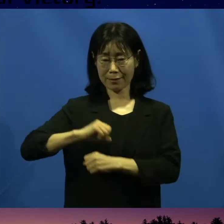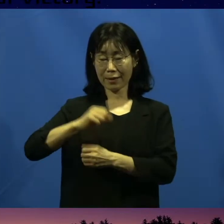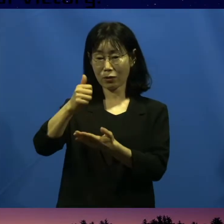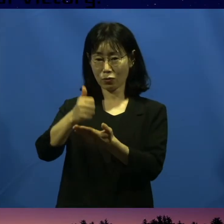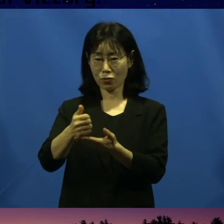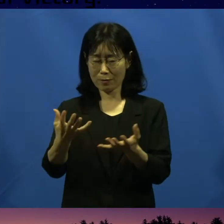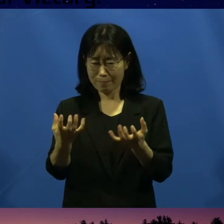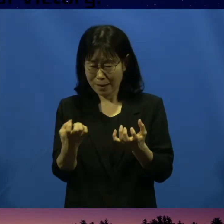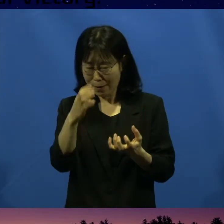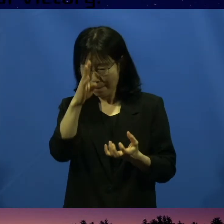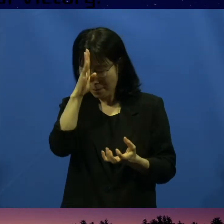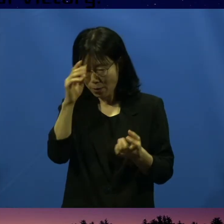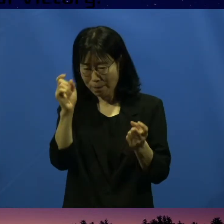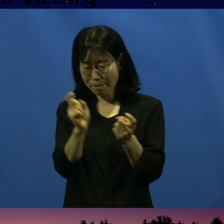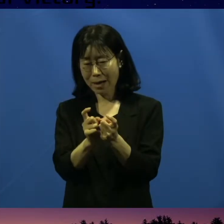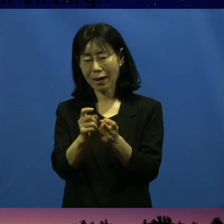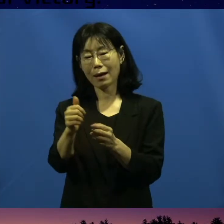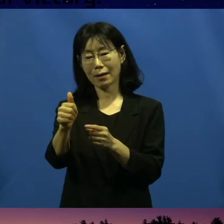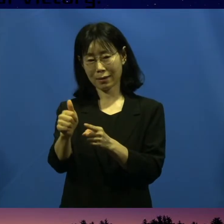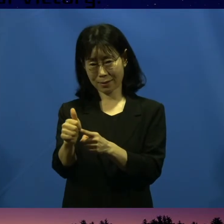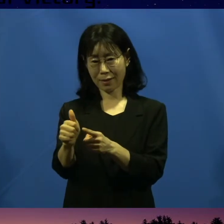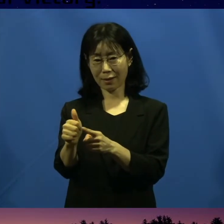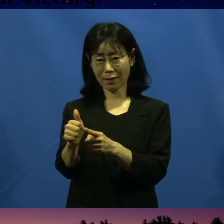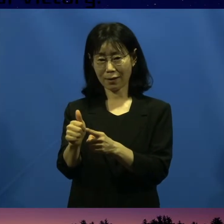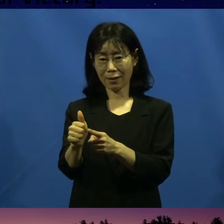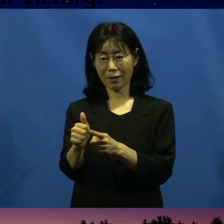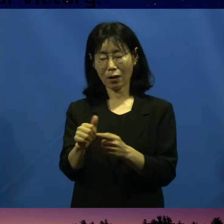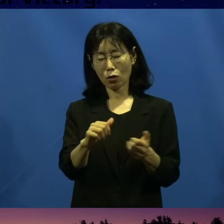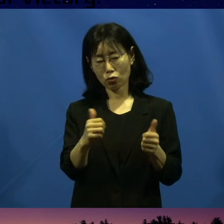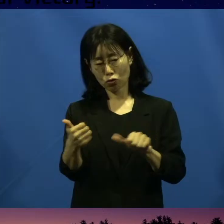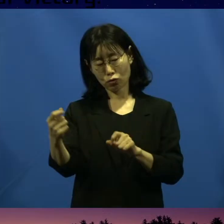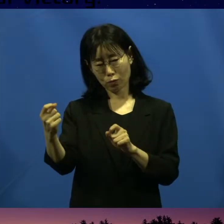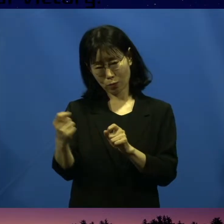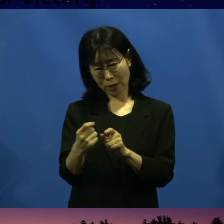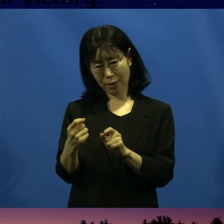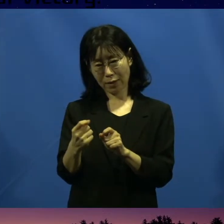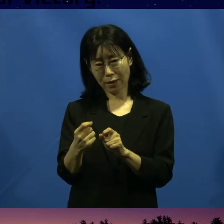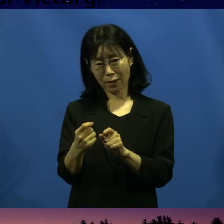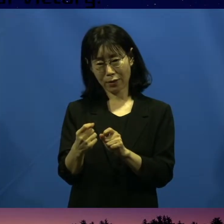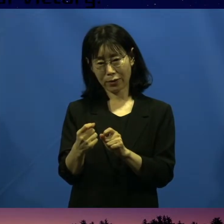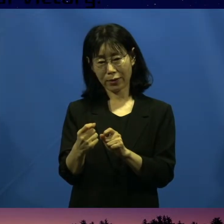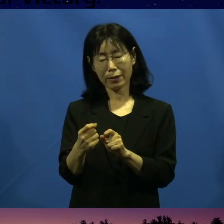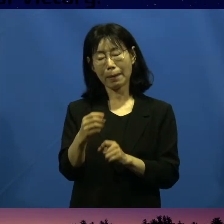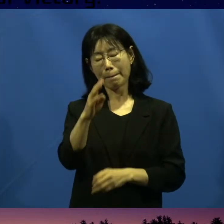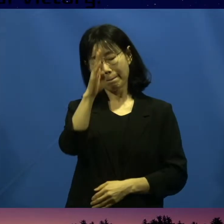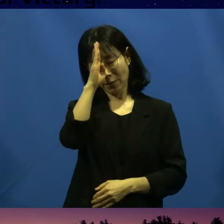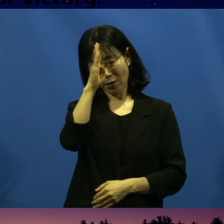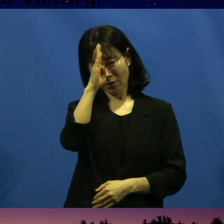나병 환자, 치명적인 죽음을 가져오는 질병.